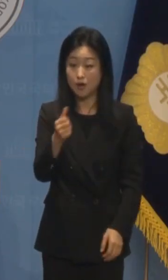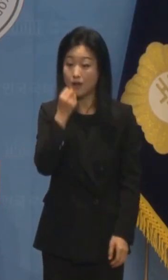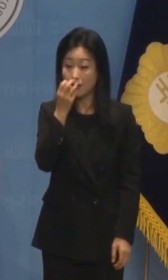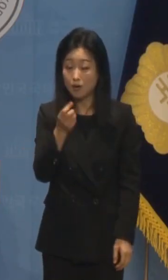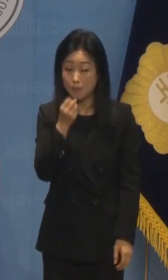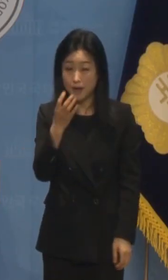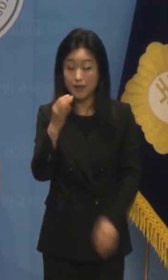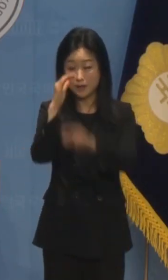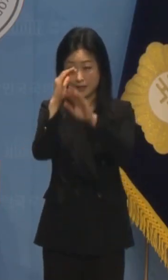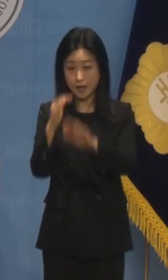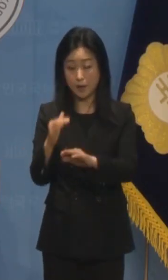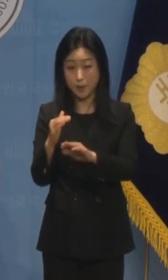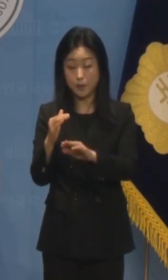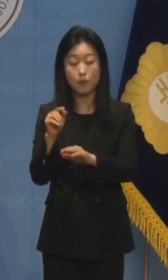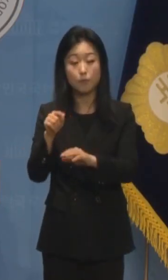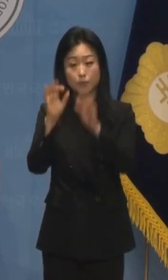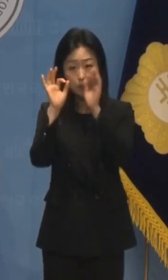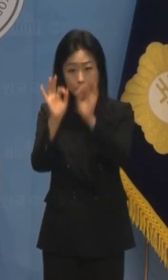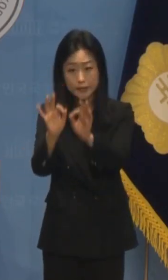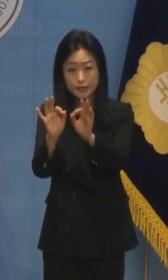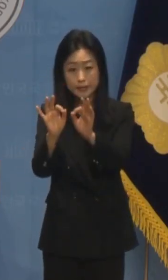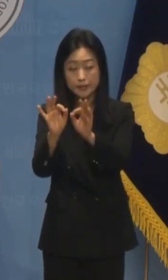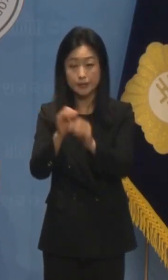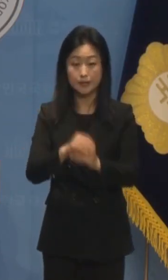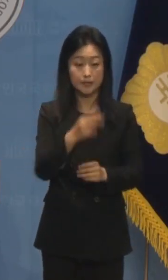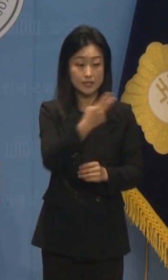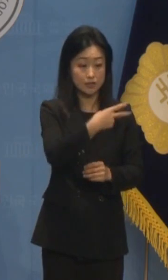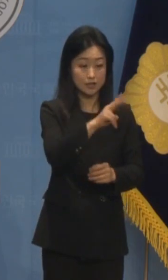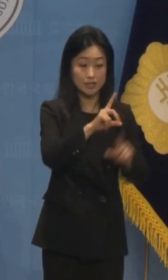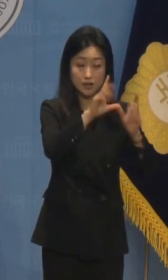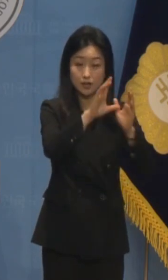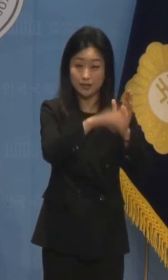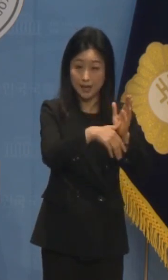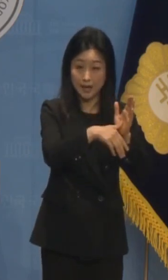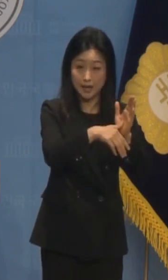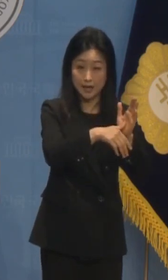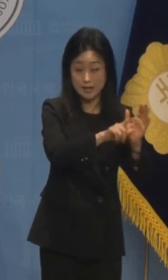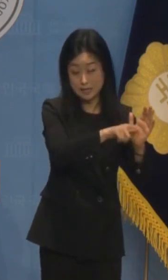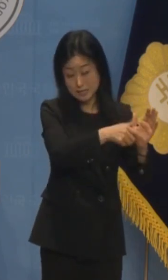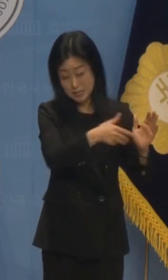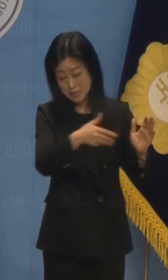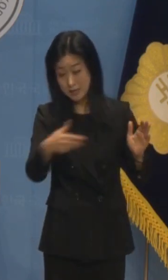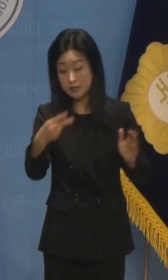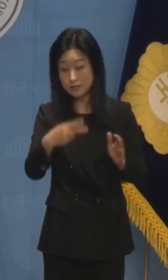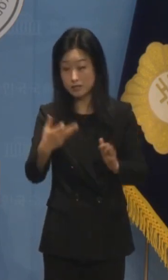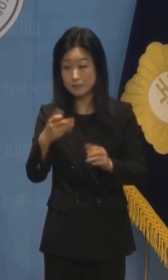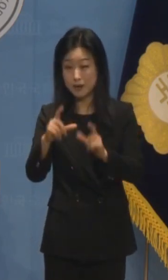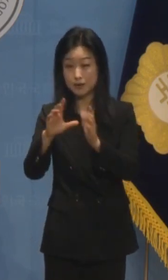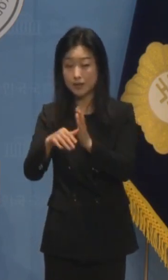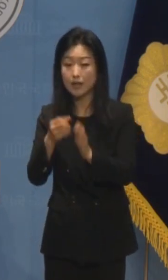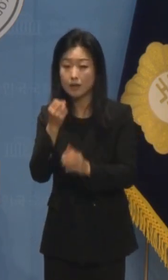있습니다. 검찰은 2002년에 있었던 일을 2018년에 증언한 것에 대하여